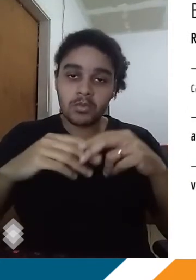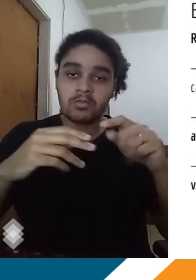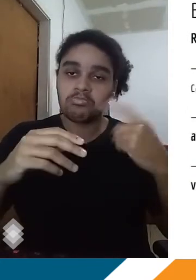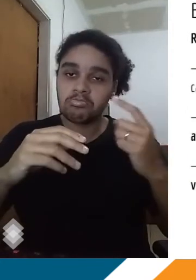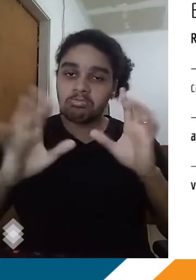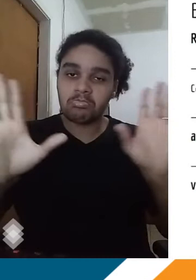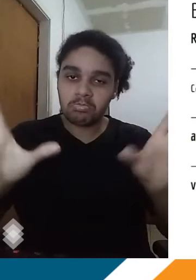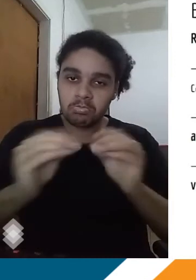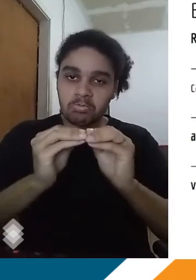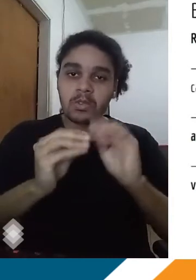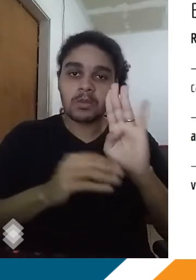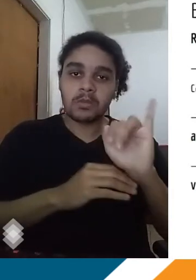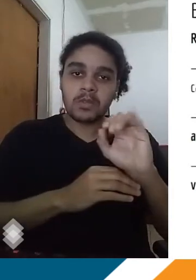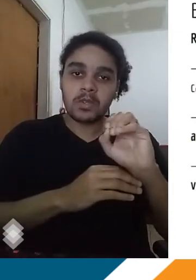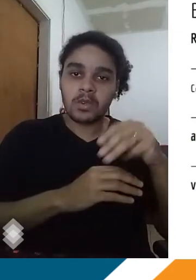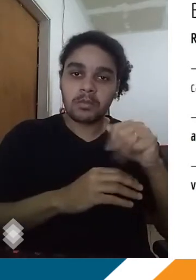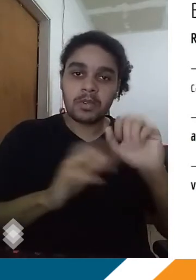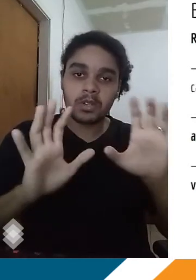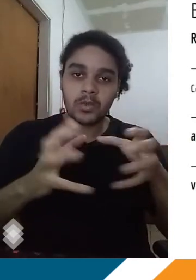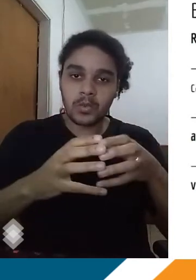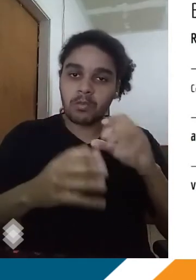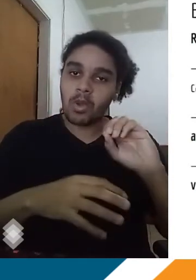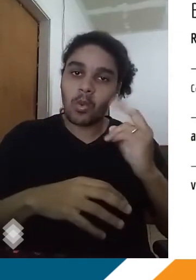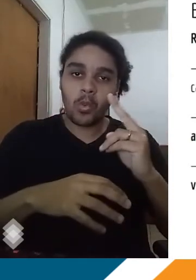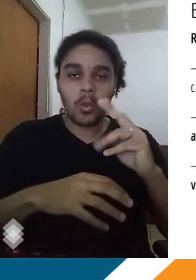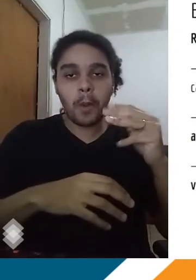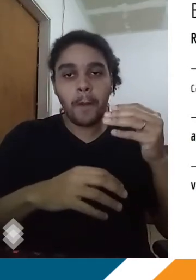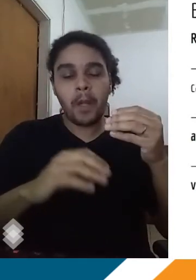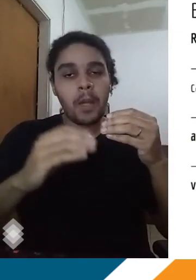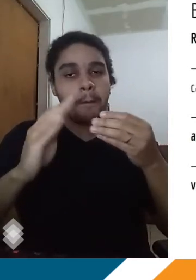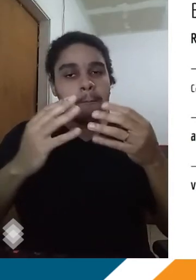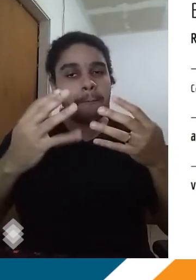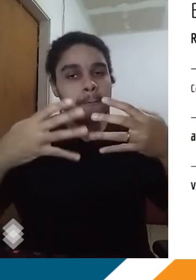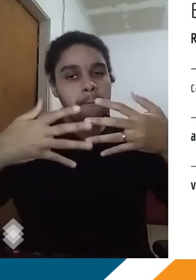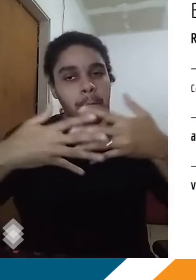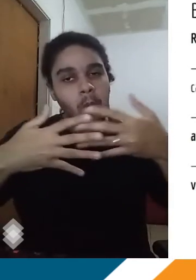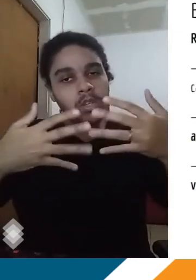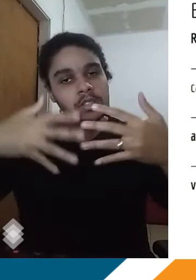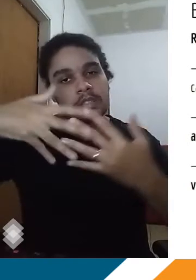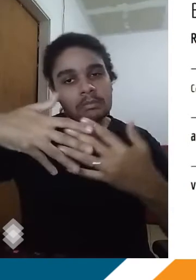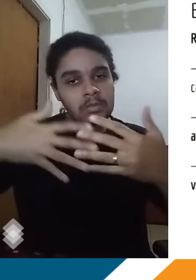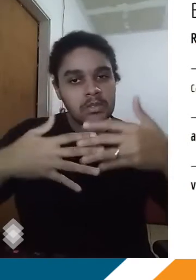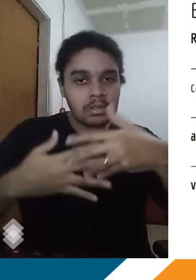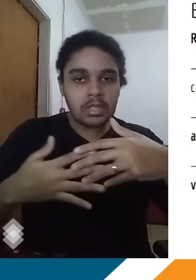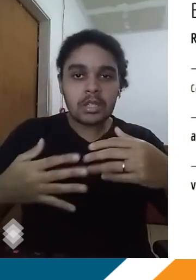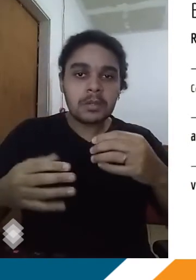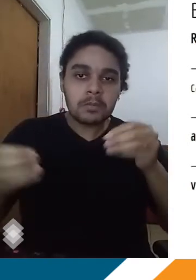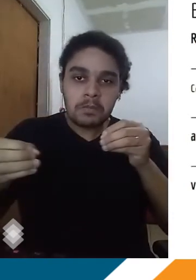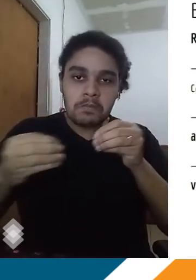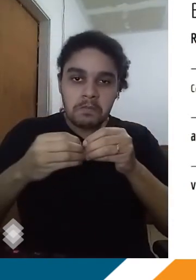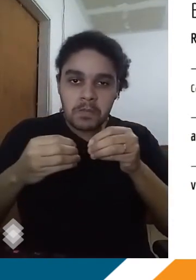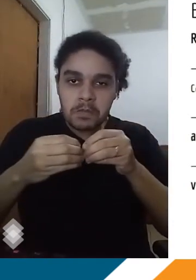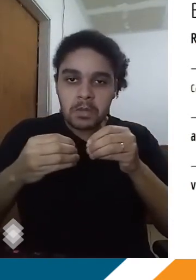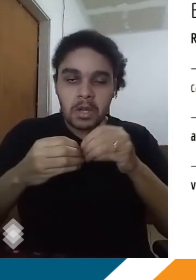resumir que os biomas são um conjunto ou um mosaico de ecossistemas com características bióticas semelhantes numa